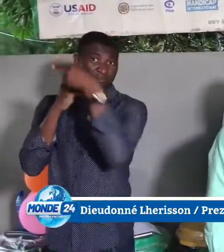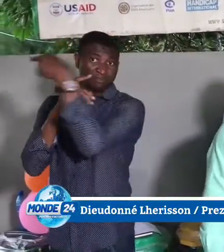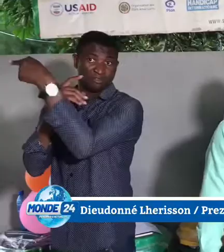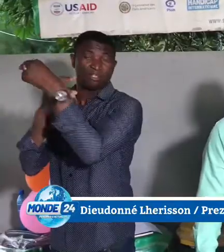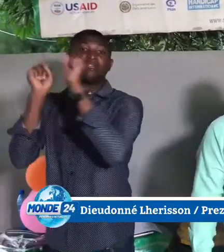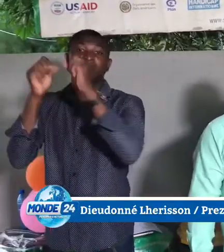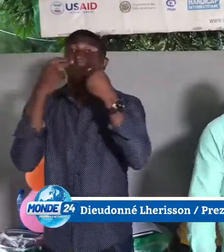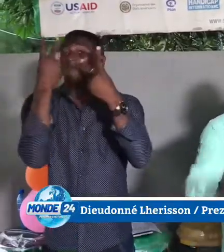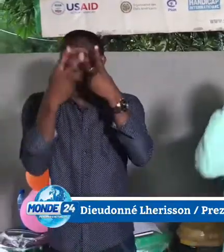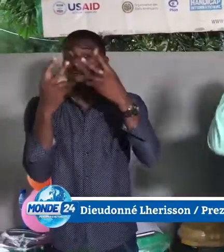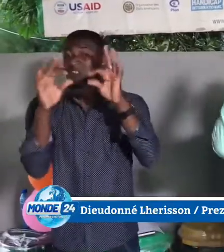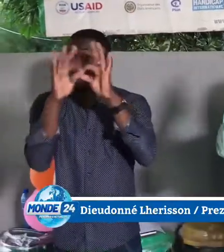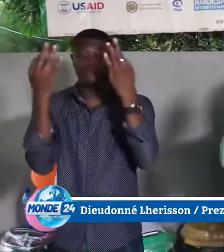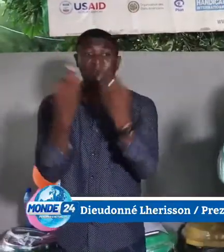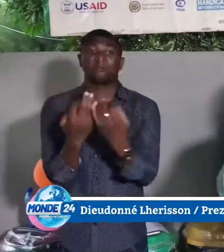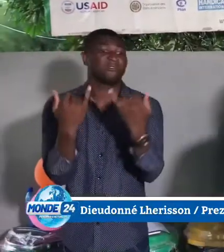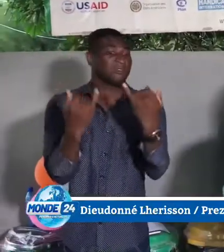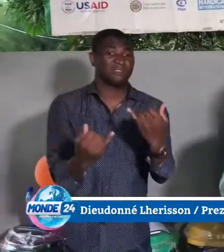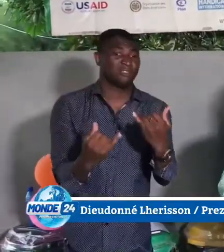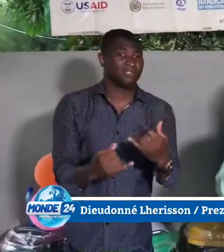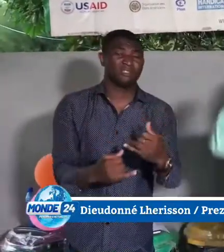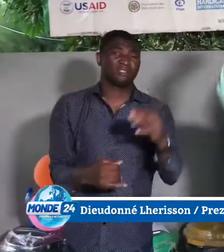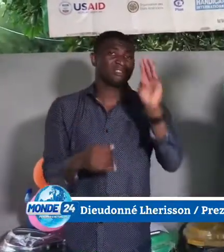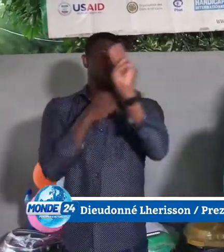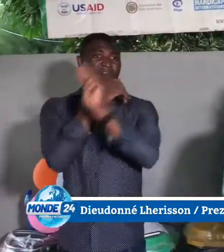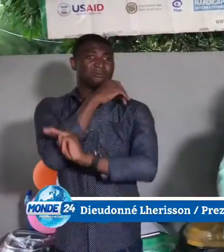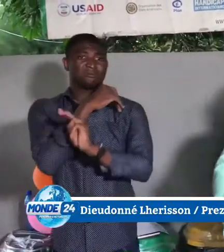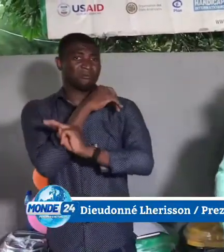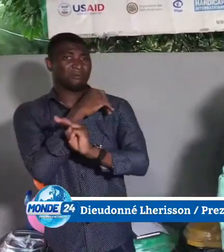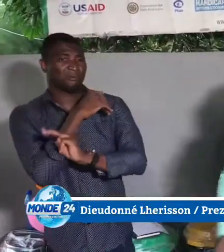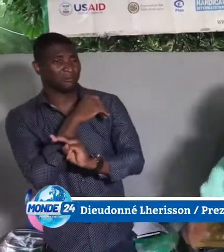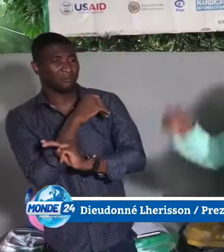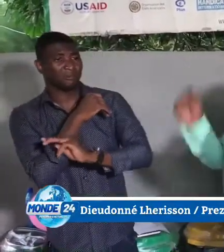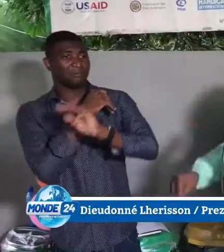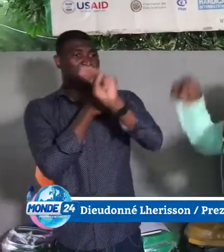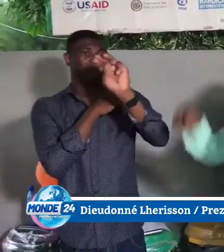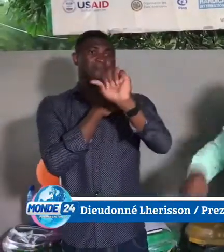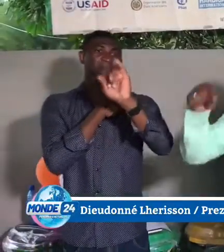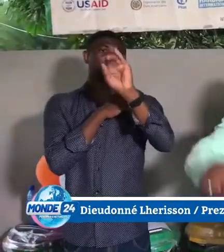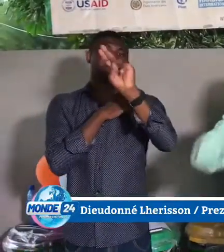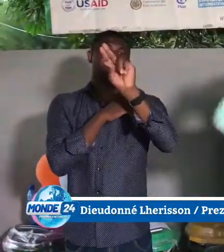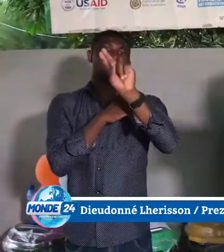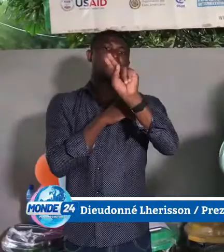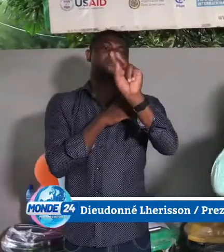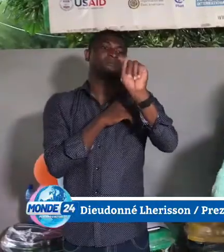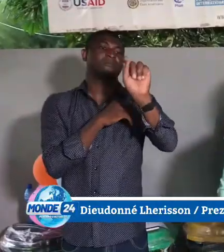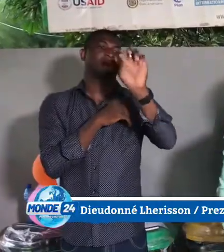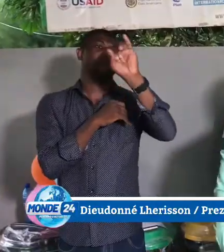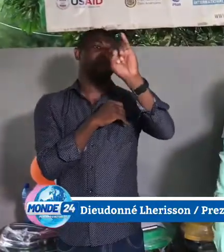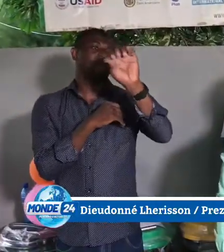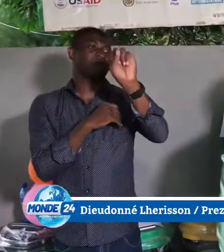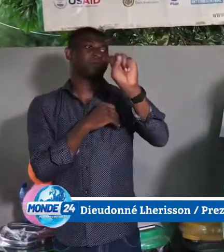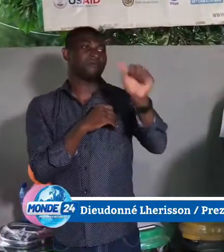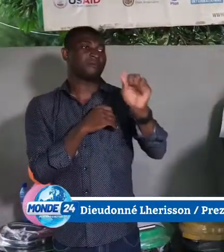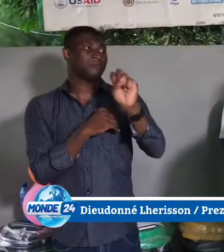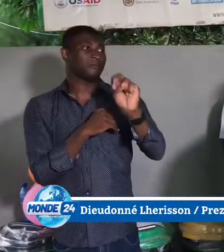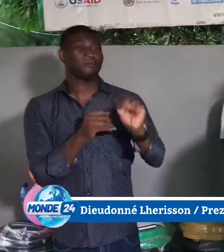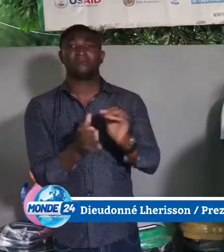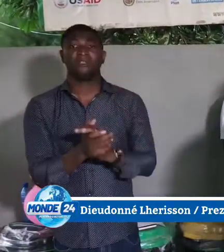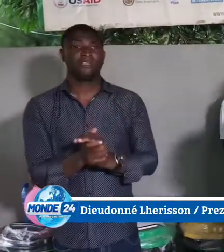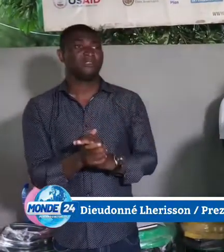hein, nous avons Matisse qui est un petit état, un état qui est échoué. C'est ça que